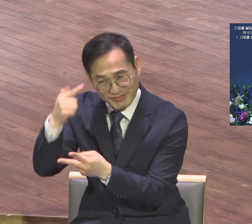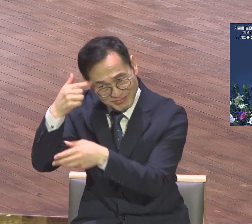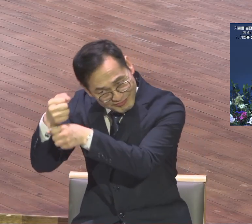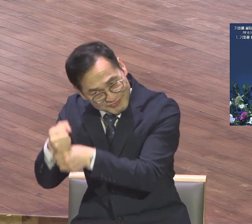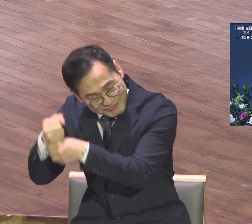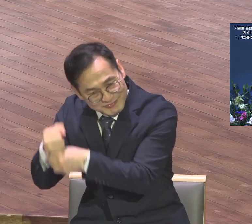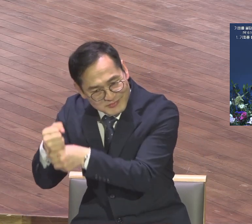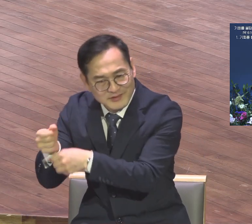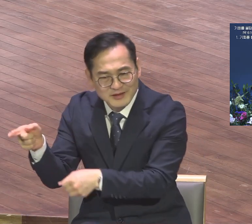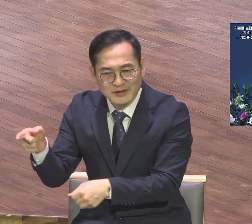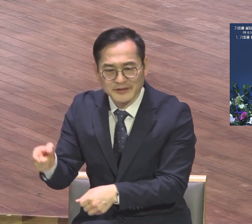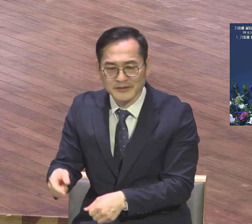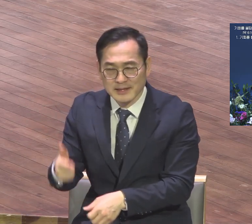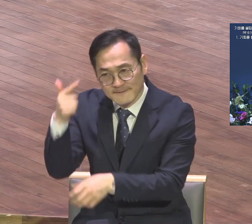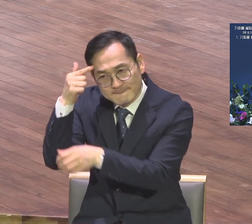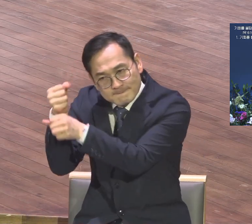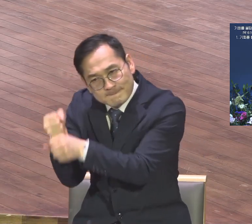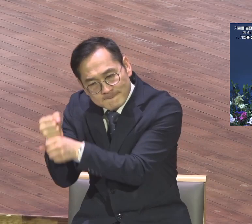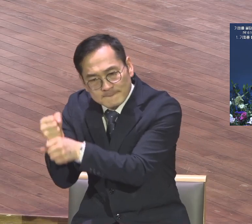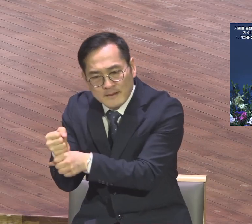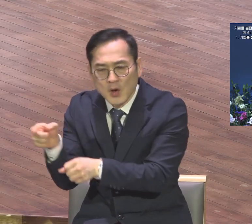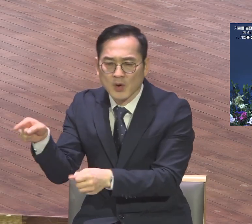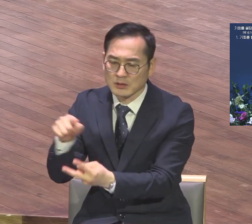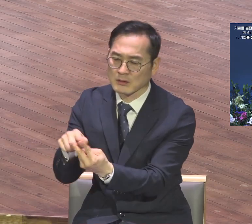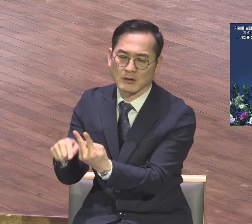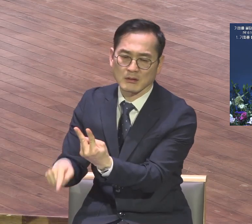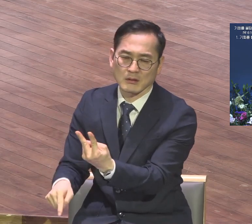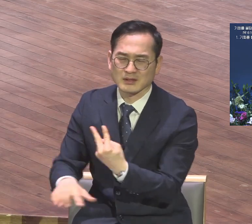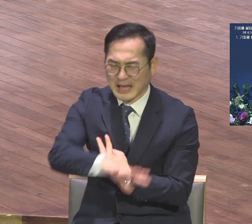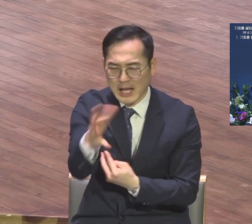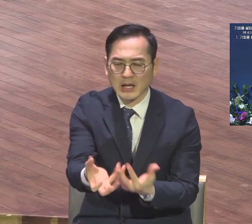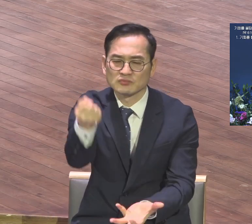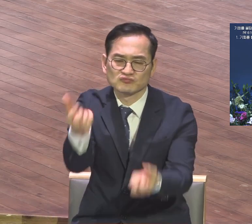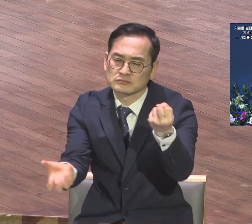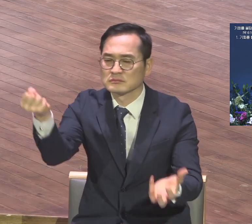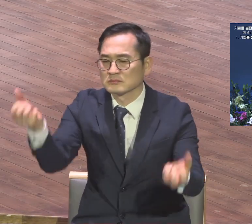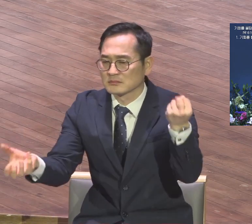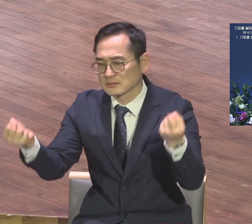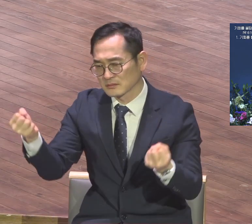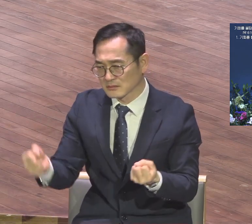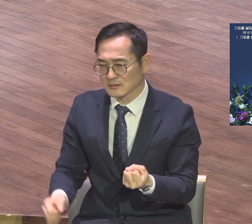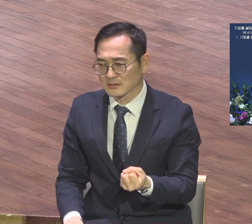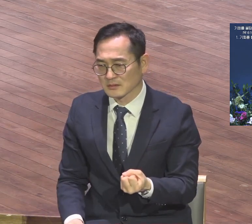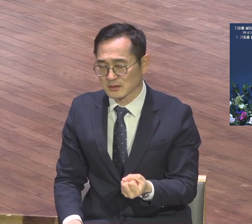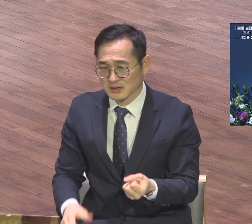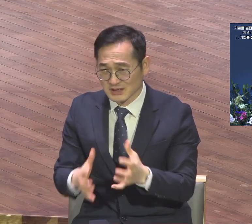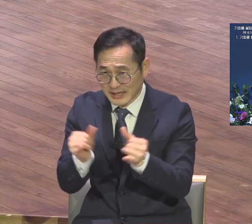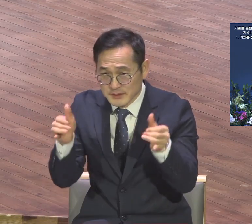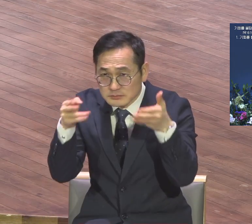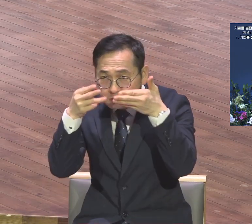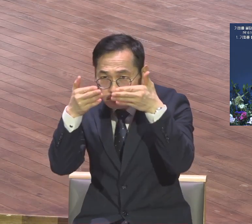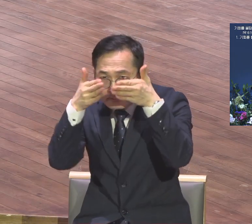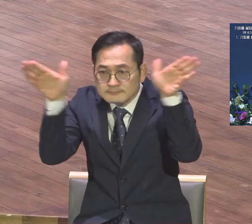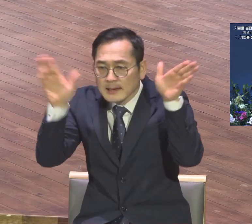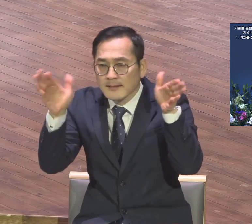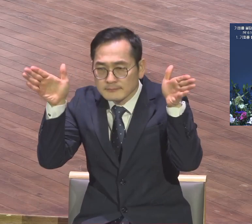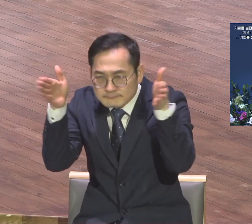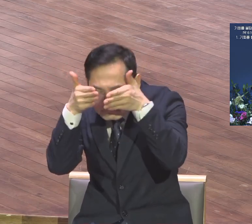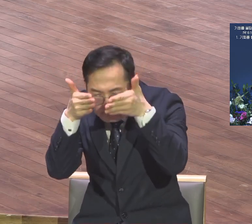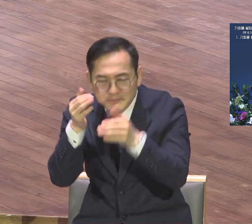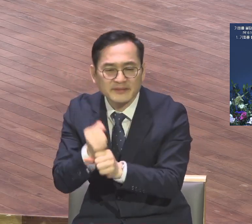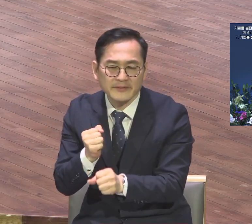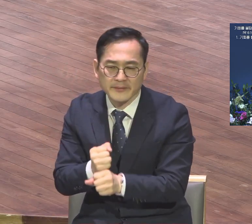선입견과 편견 무엇보다 위험한 것은요 우리의 시야를 좁게 만들어 버려. 시야를 좁게 만들어 자기 생각에